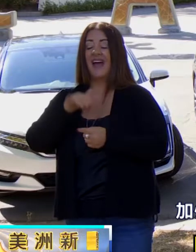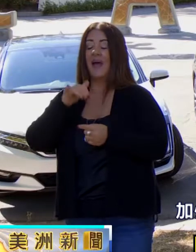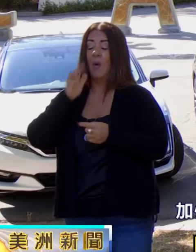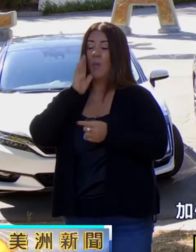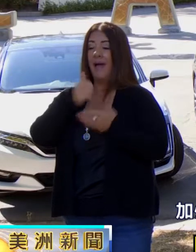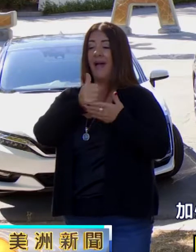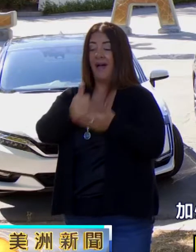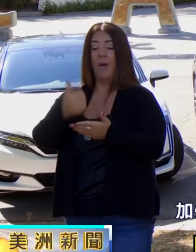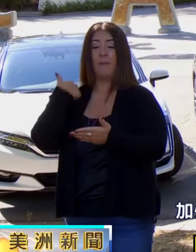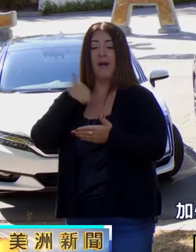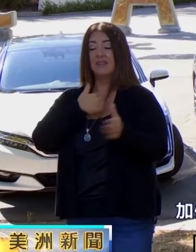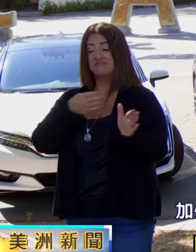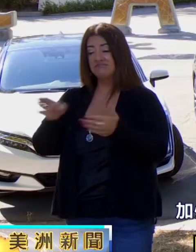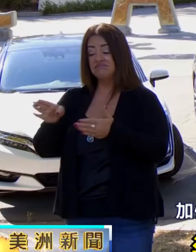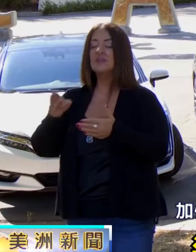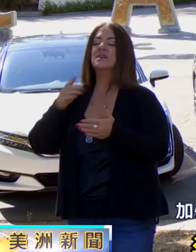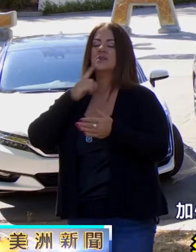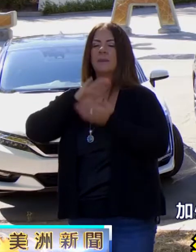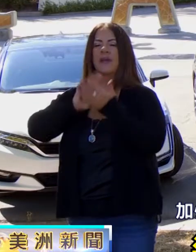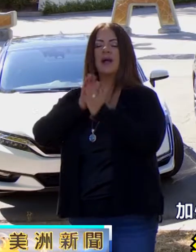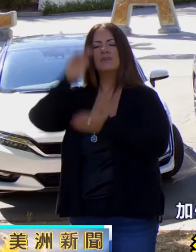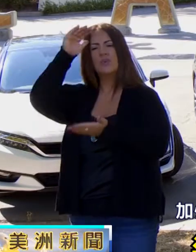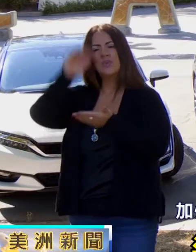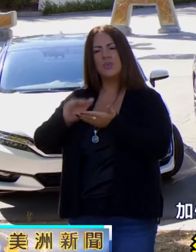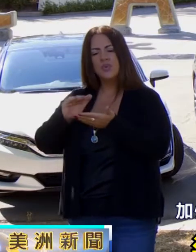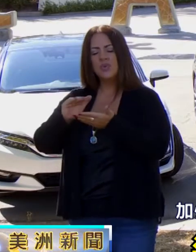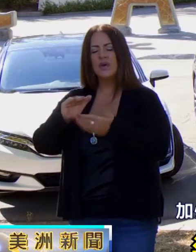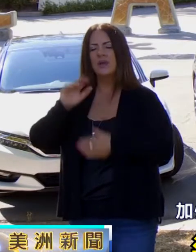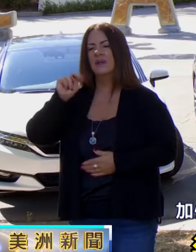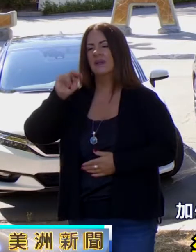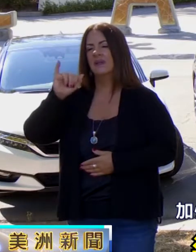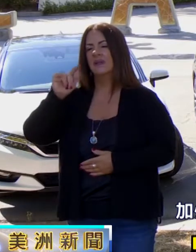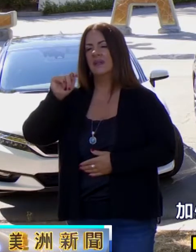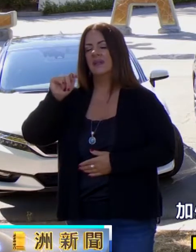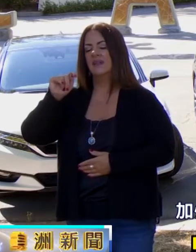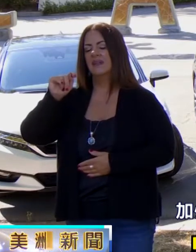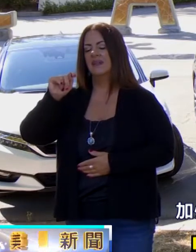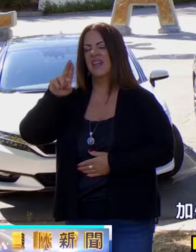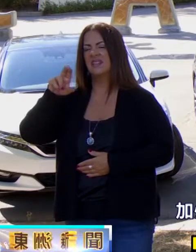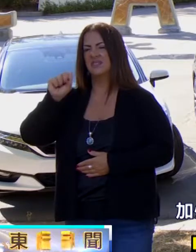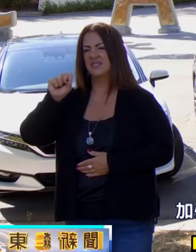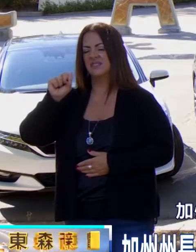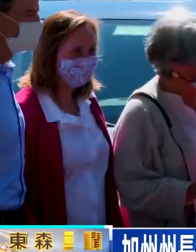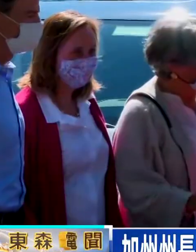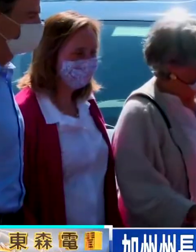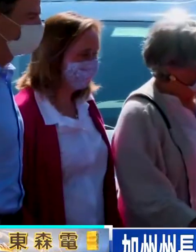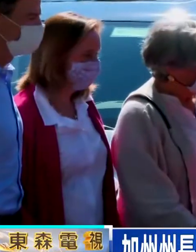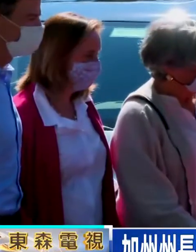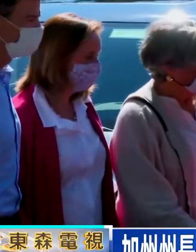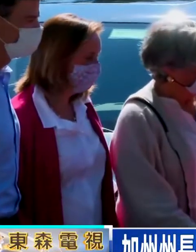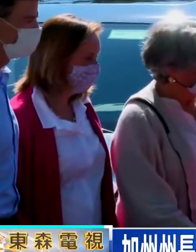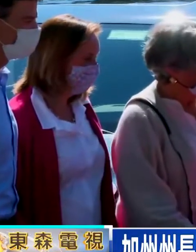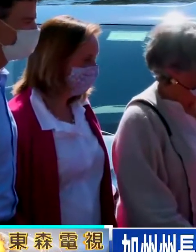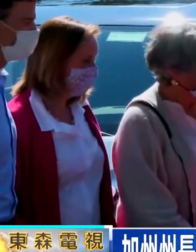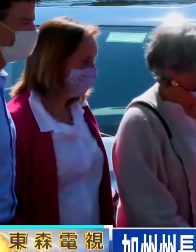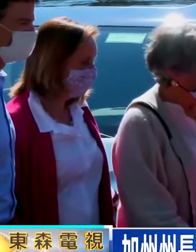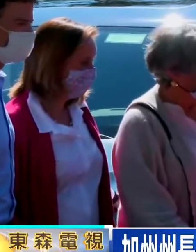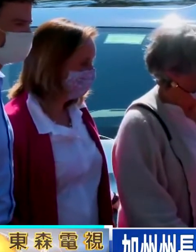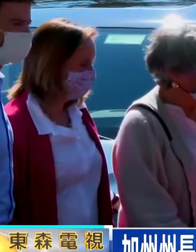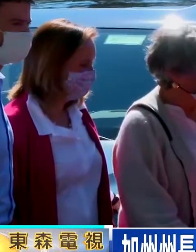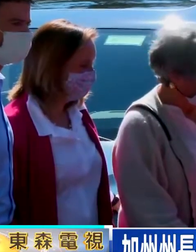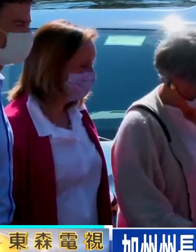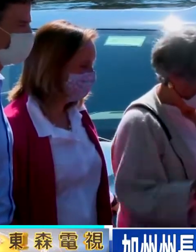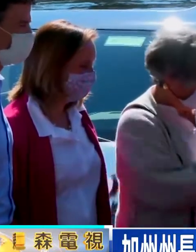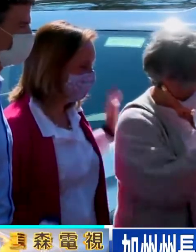well as oxide nitrogen, meaning NOx emissions here in the state of California. 州长纽森表示，加州将